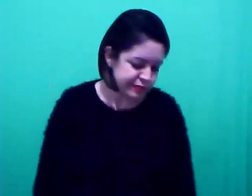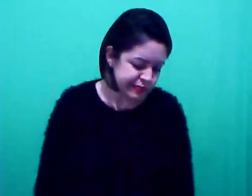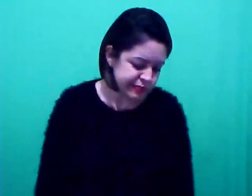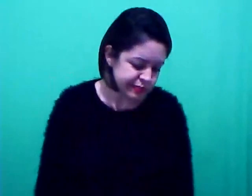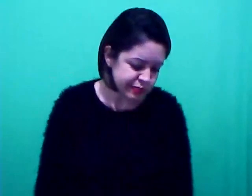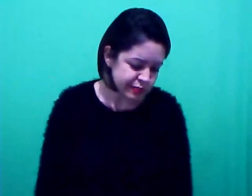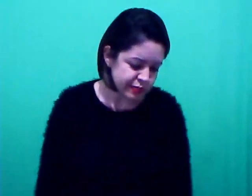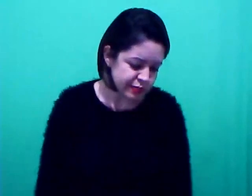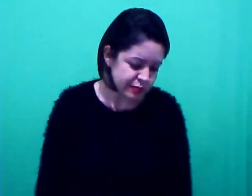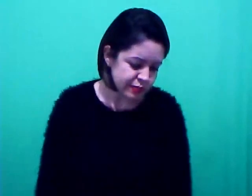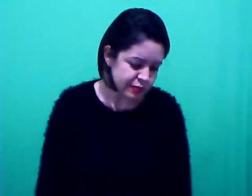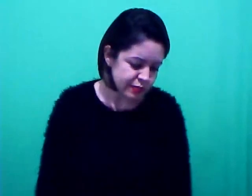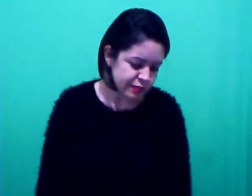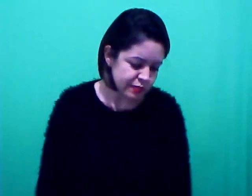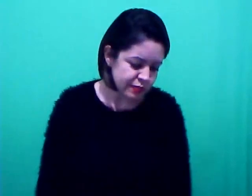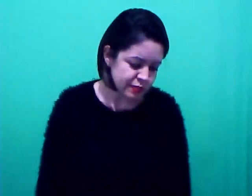Esperando, né, o pessoal digitar.